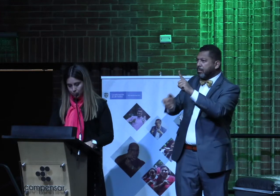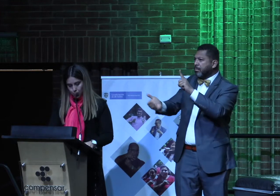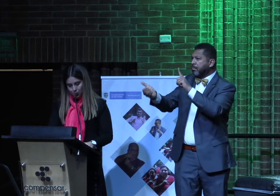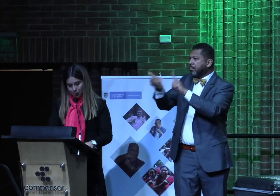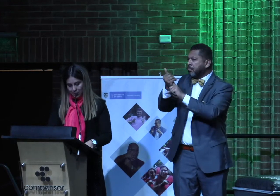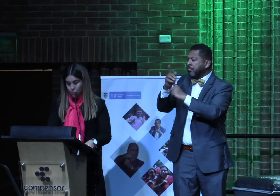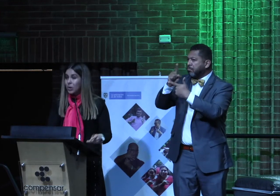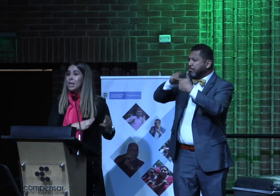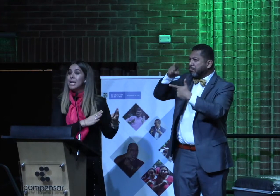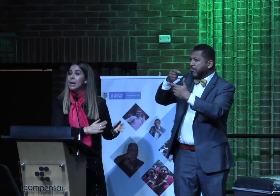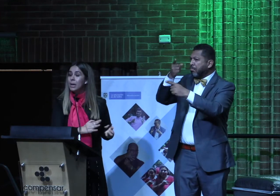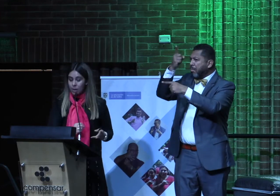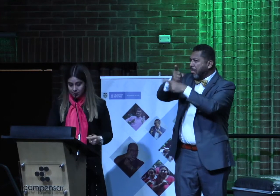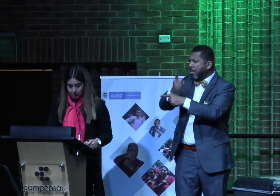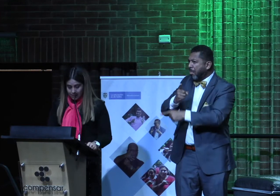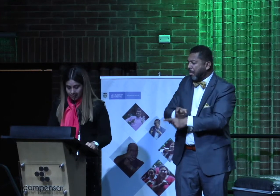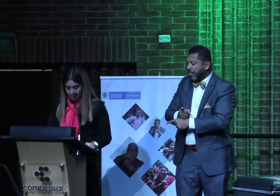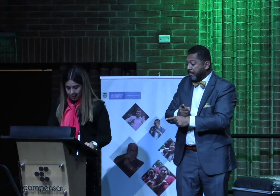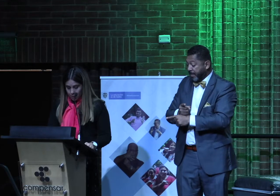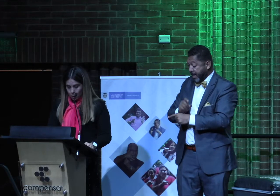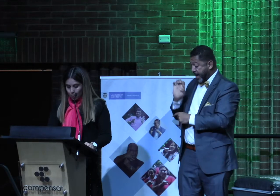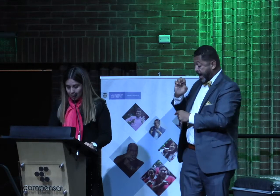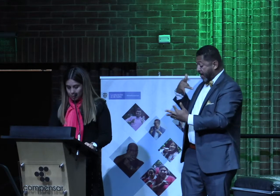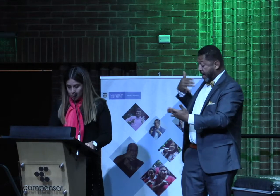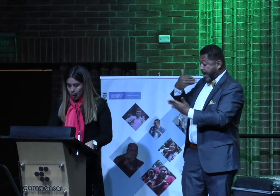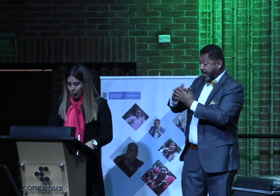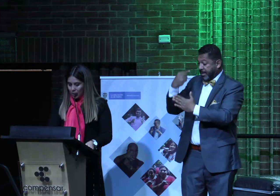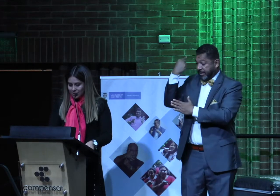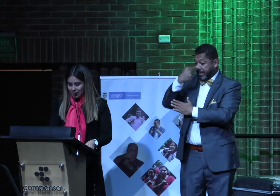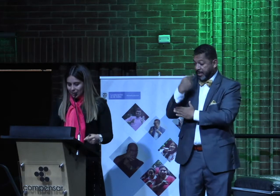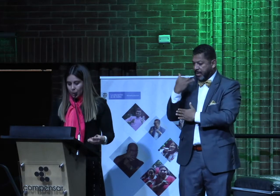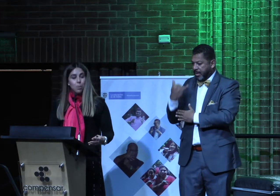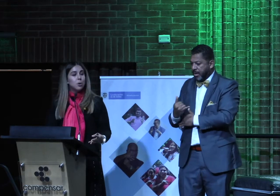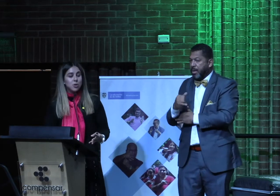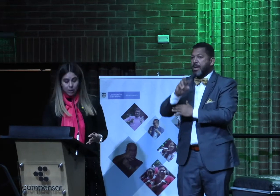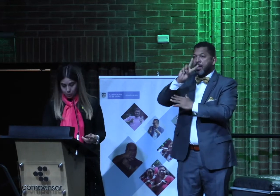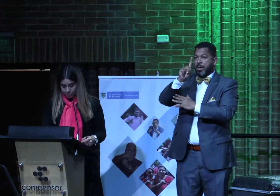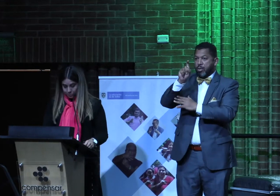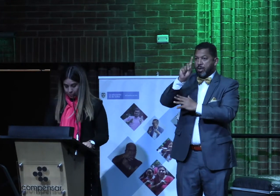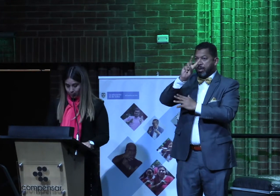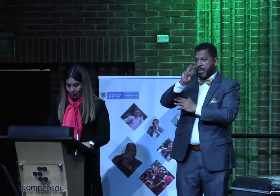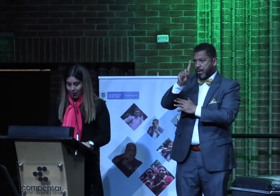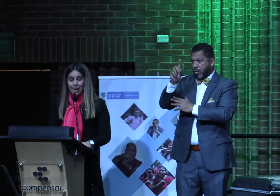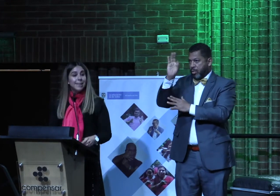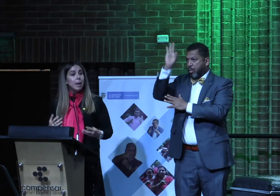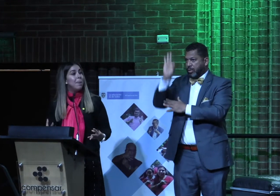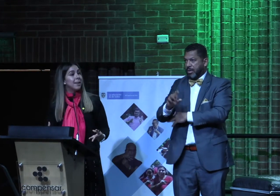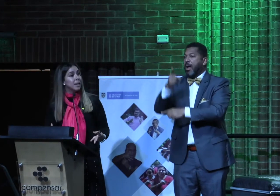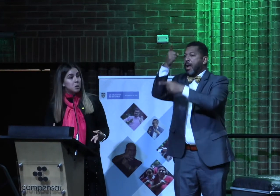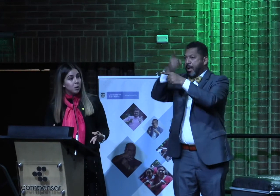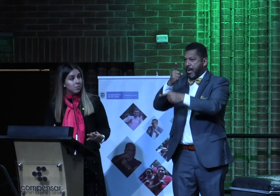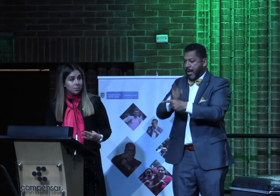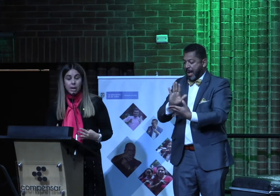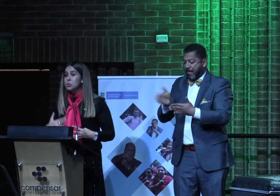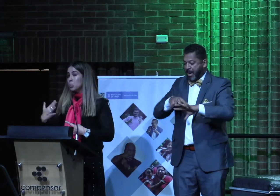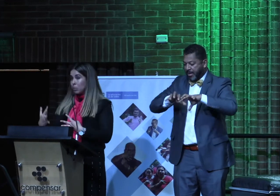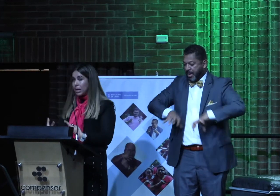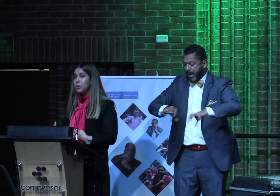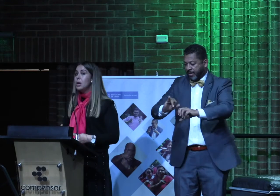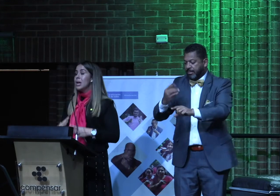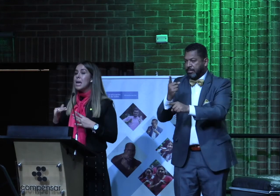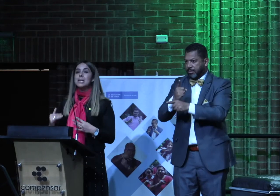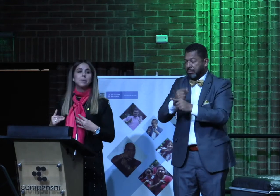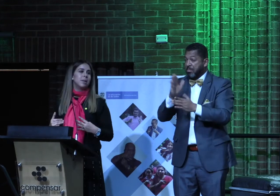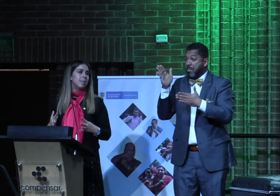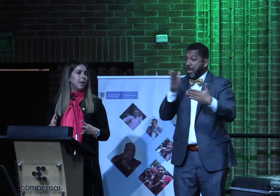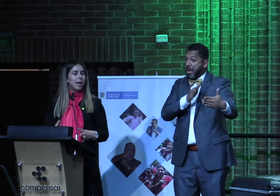porcentajes de cumplimiento, de enero a septiembre cumplimos con el 71% del plan de acción. Es un